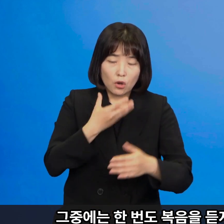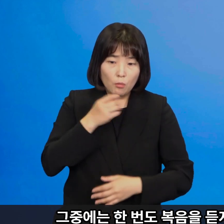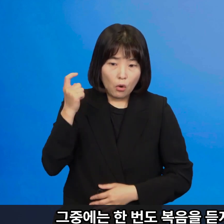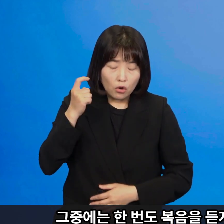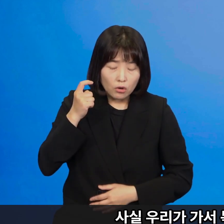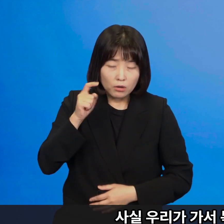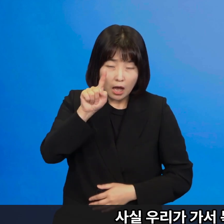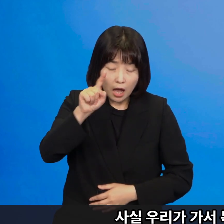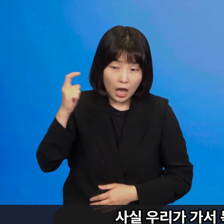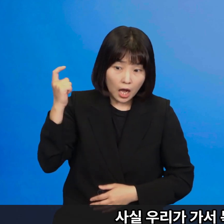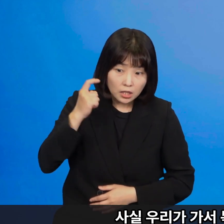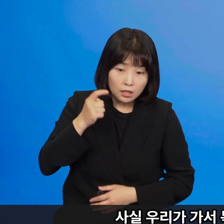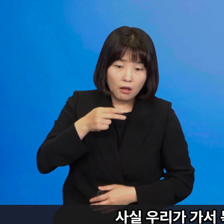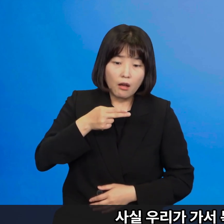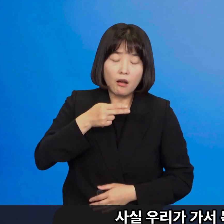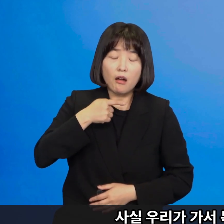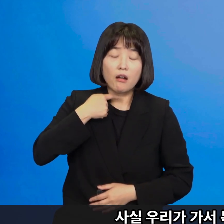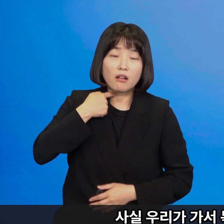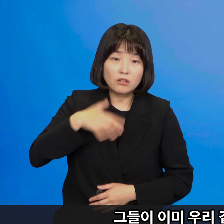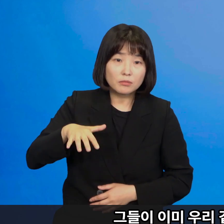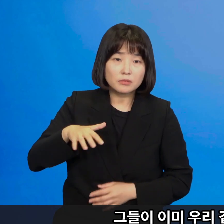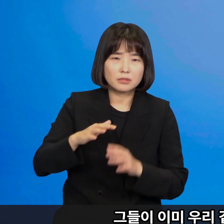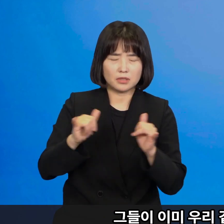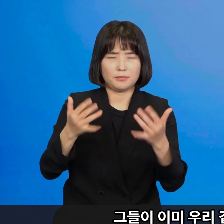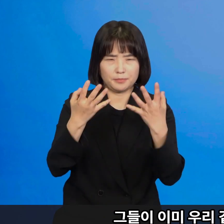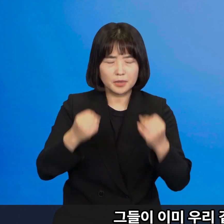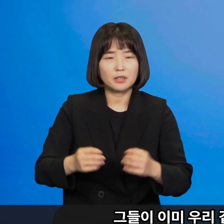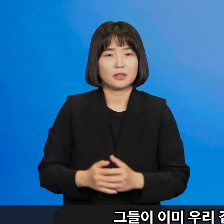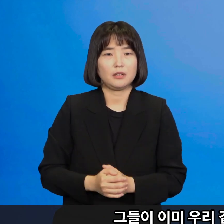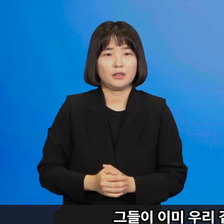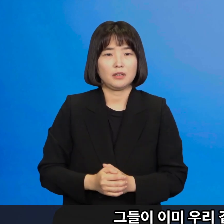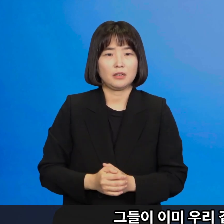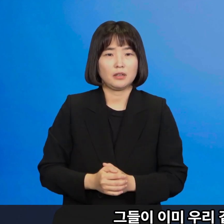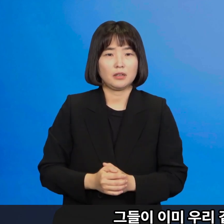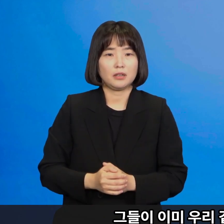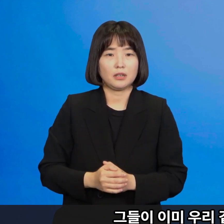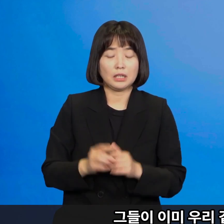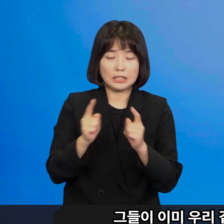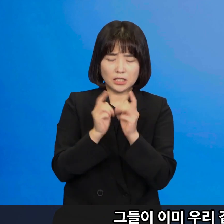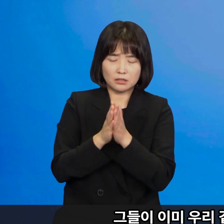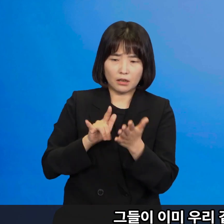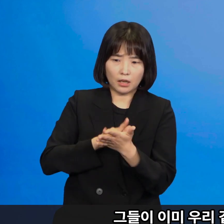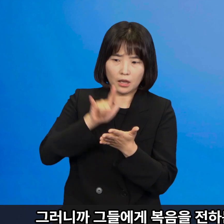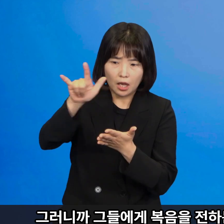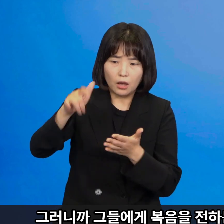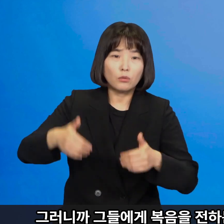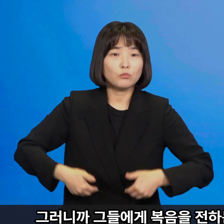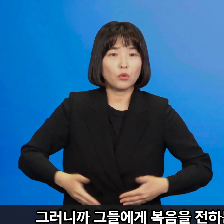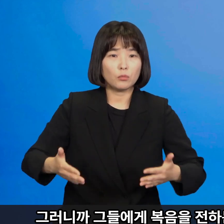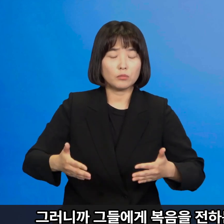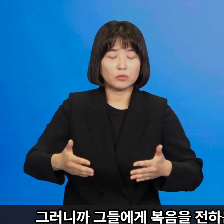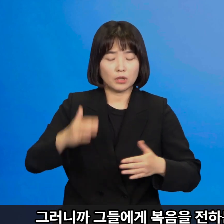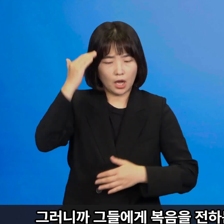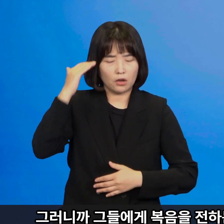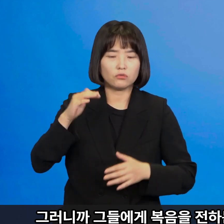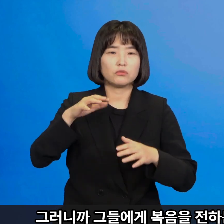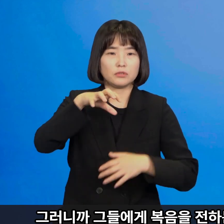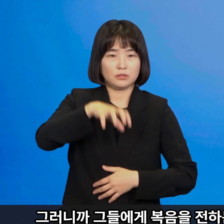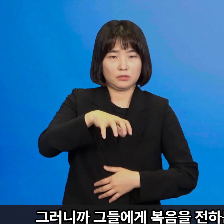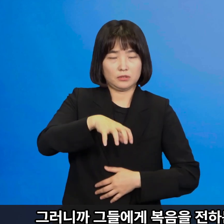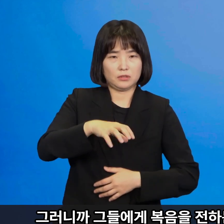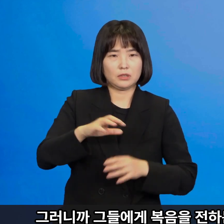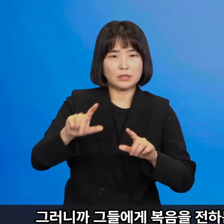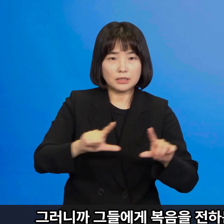굉장히 많습니다. 사실 우리가 가서 복음을 전해야 되는데 그들이 이미 우리 곁으로 와 있는 것이죠. 그러니까 그들에게 복음을 전하는 것은